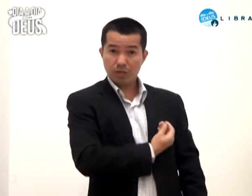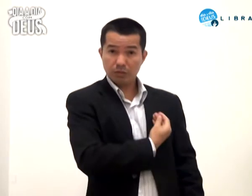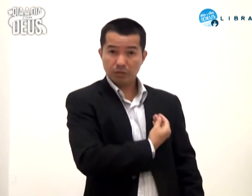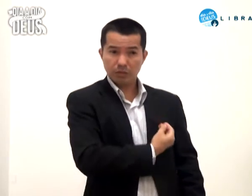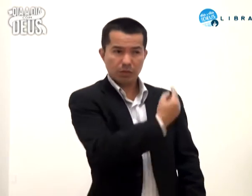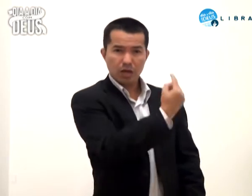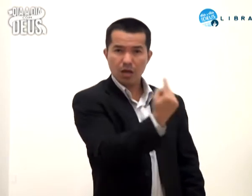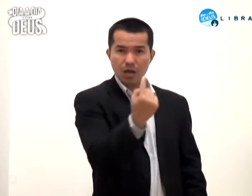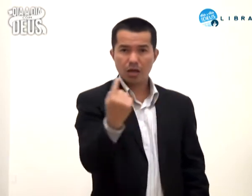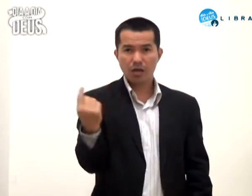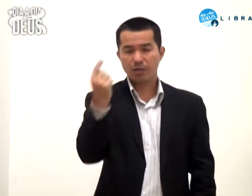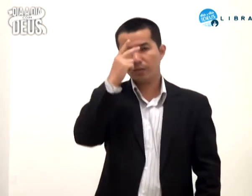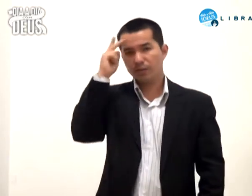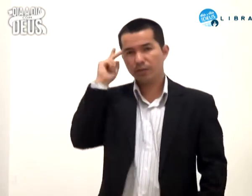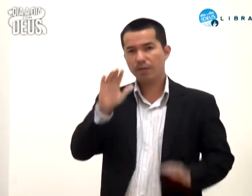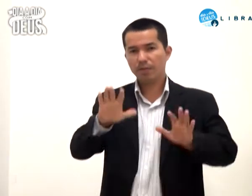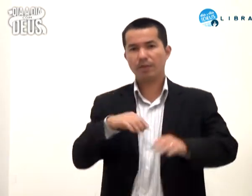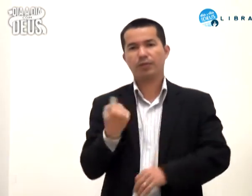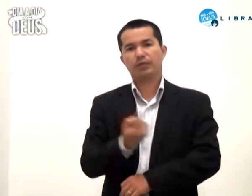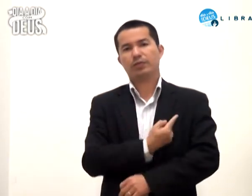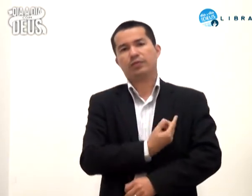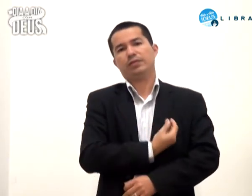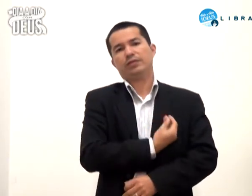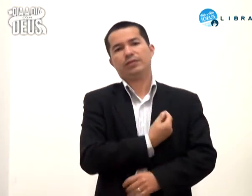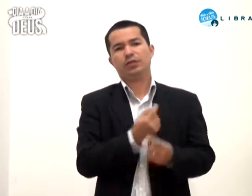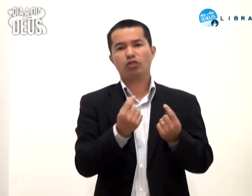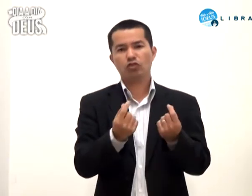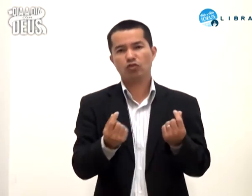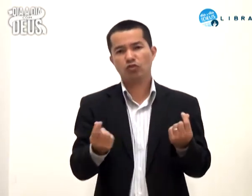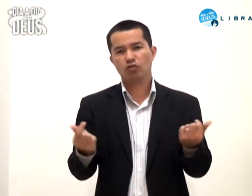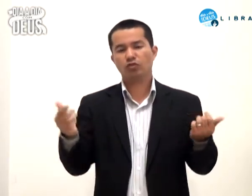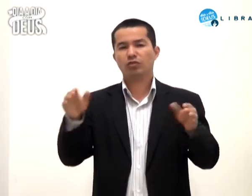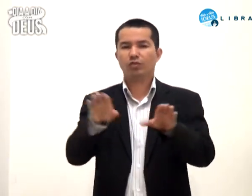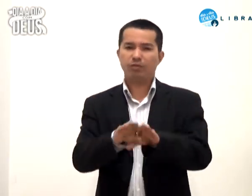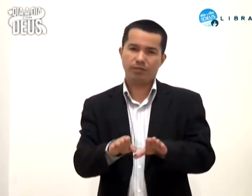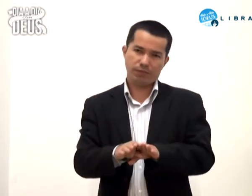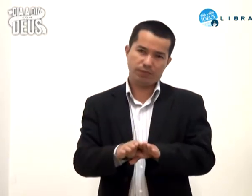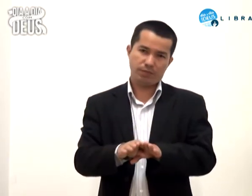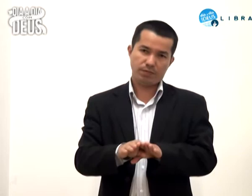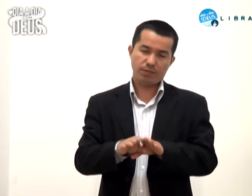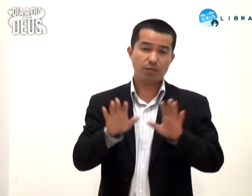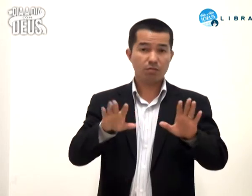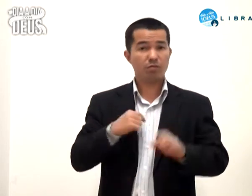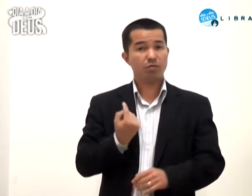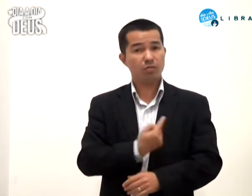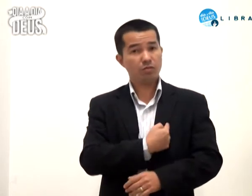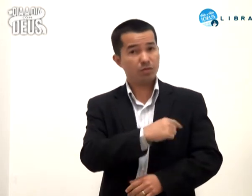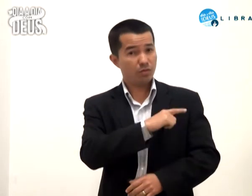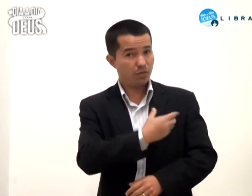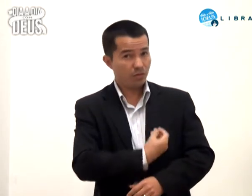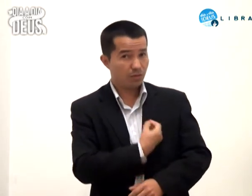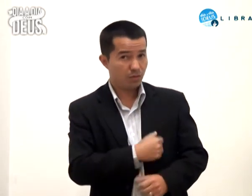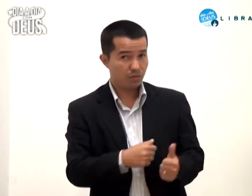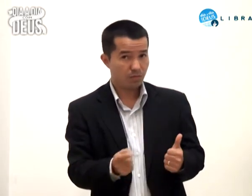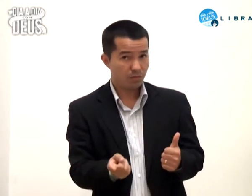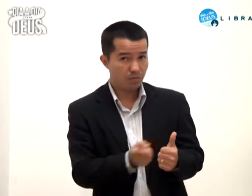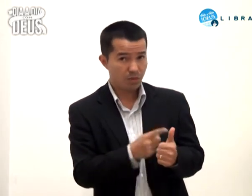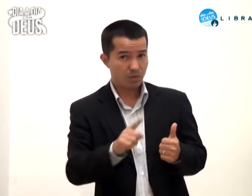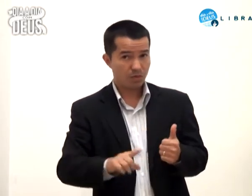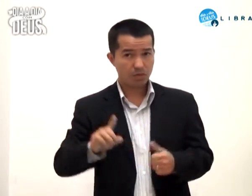vida, mas faz parte também da nossa vida financeira. E quando a gente vive primeiro Deus,